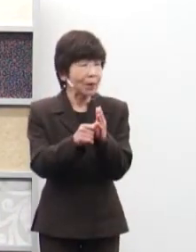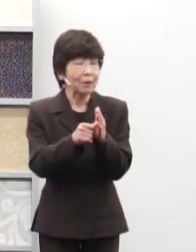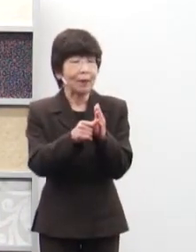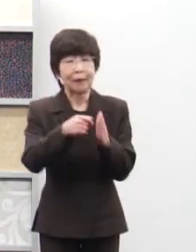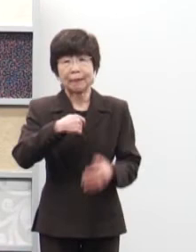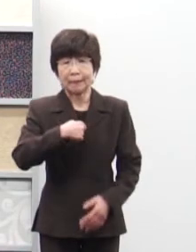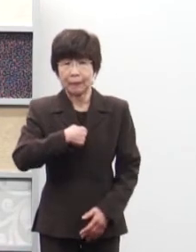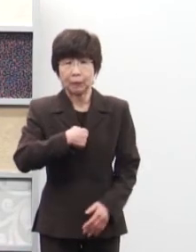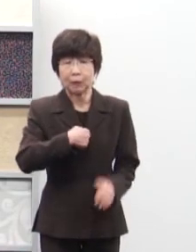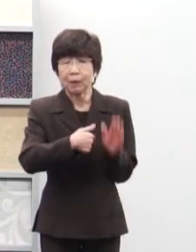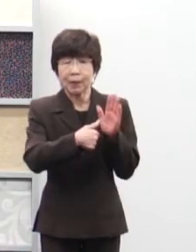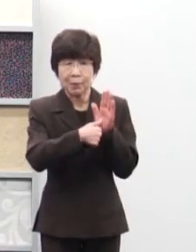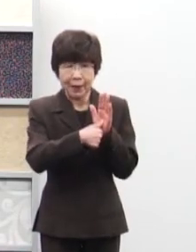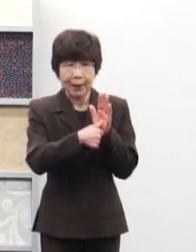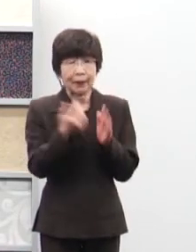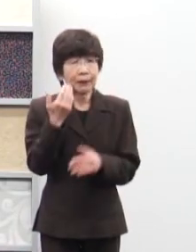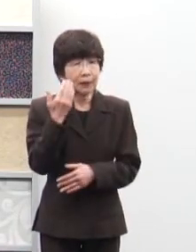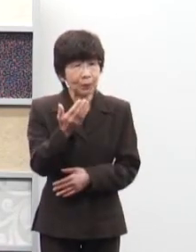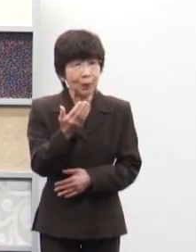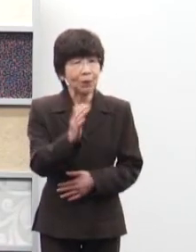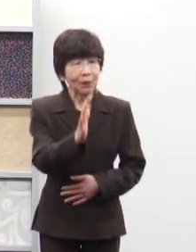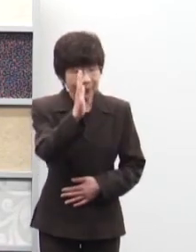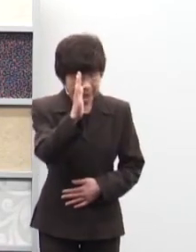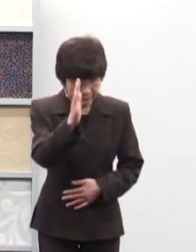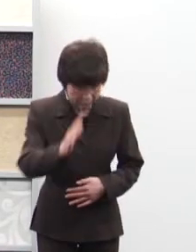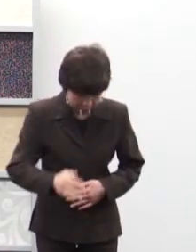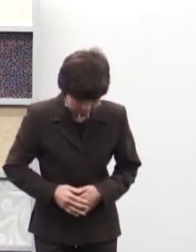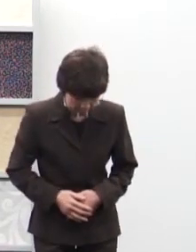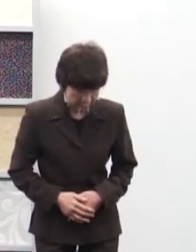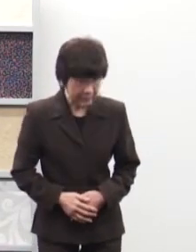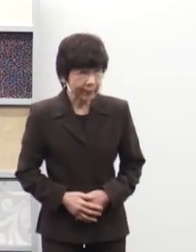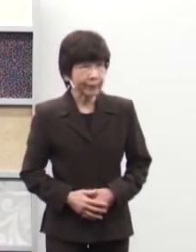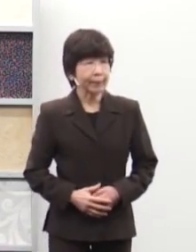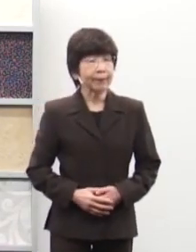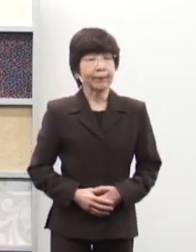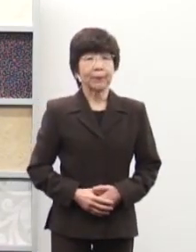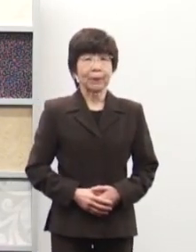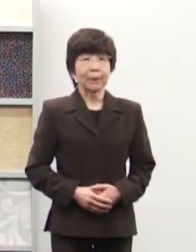所属氏名を名乗ってから質問をお願いいたします。はい、サニーさん。